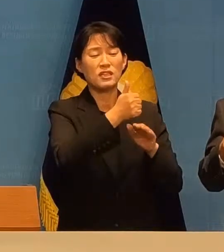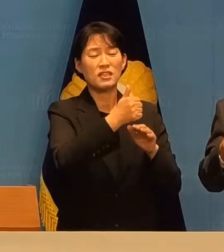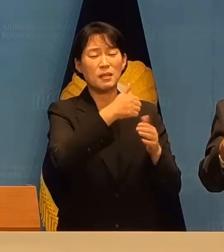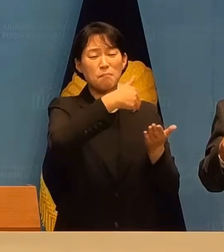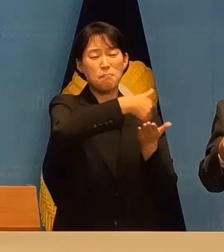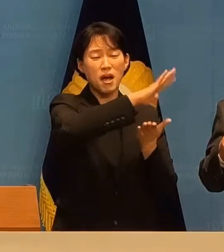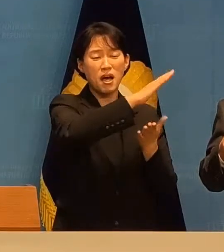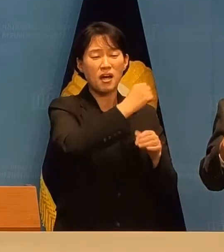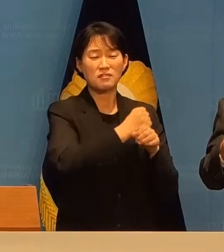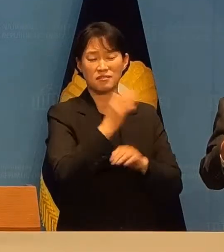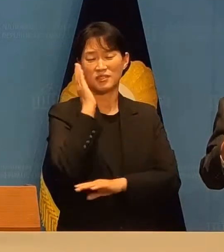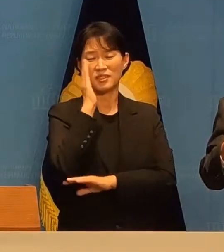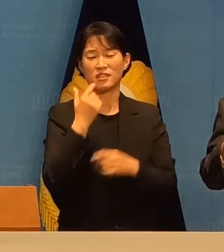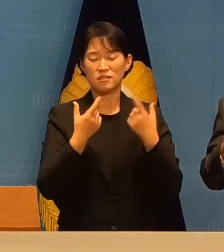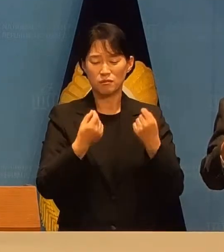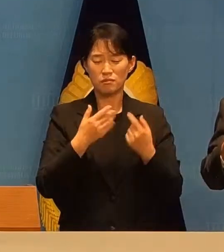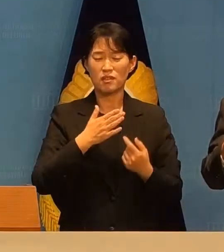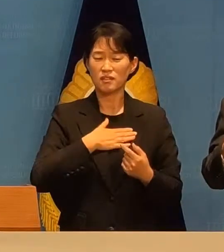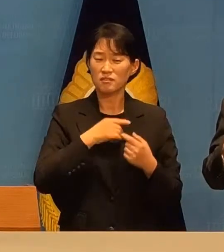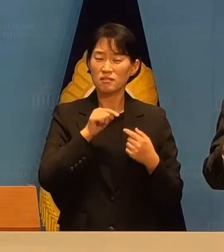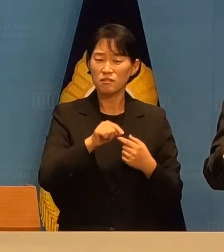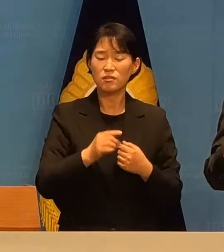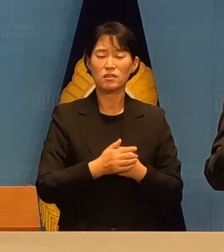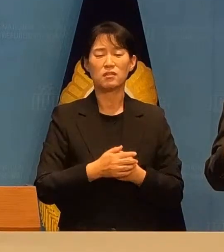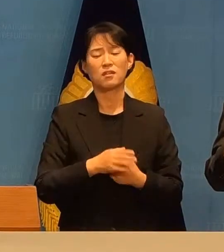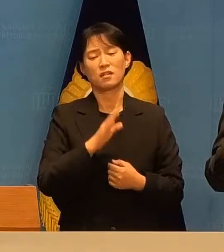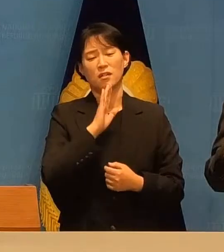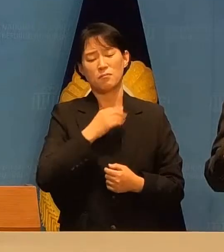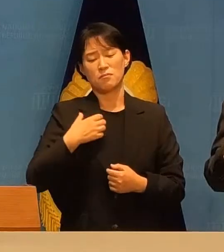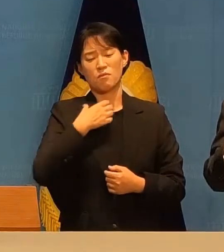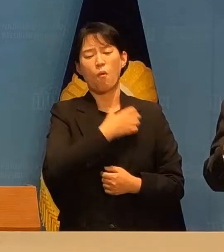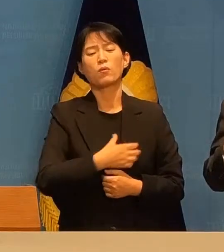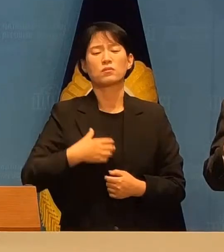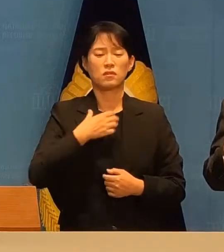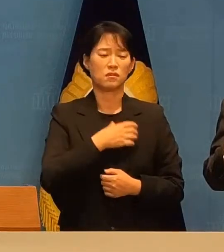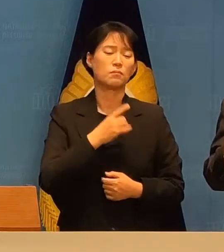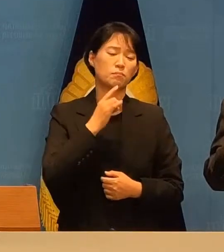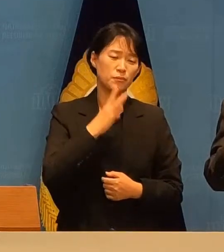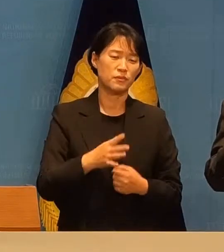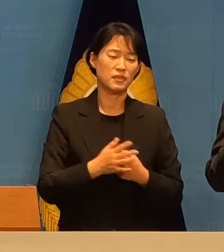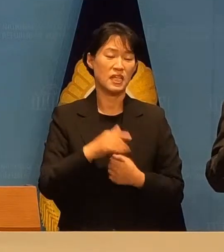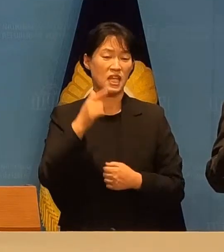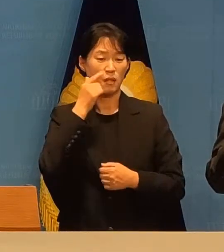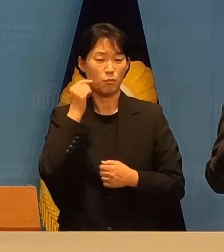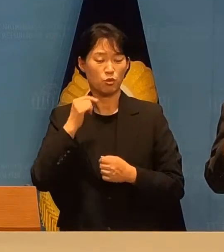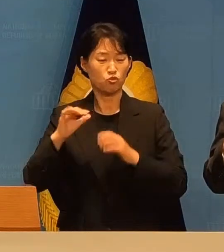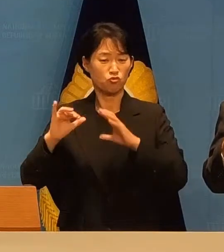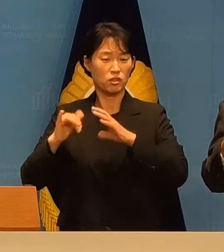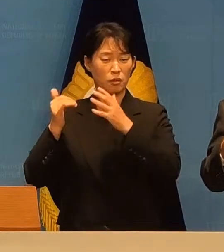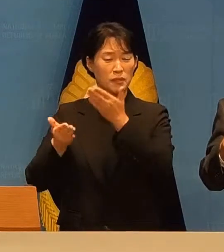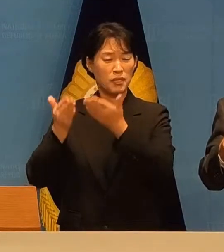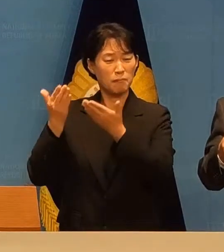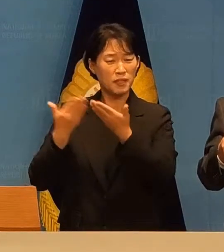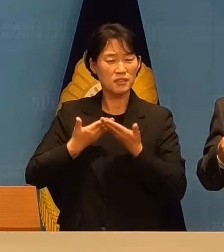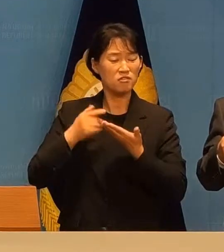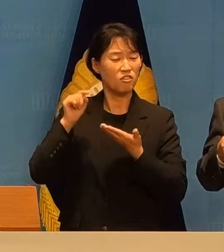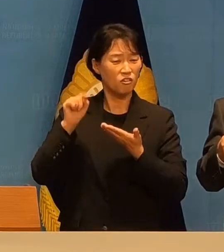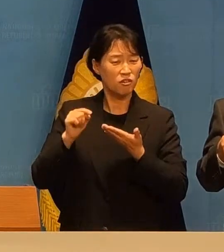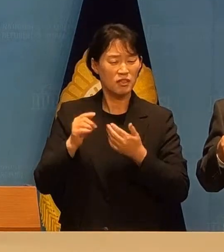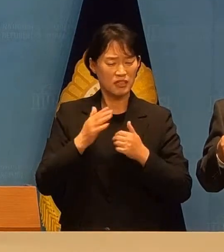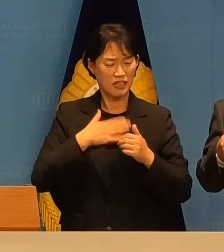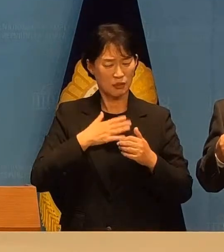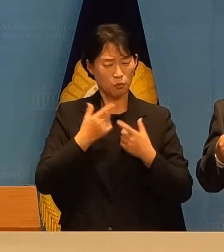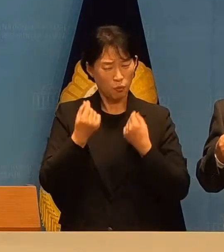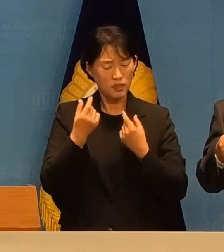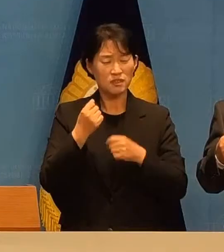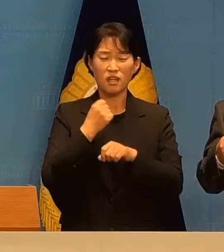쫓겨나는 이야기처럼 저는 이것을 심히 우려하는 것일 뿐 일본이 국제적으로 비난받는 일을 따라갈